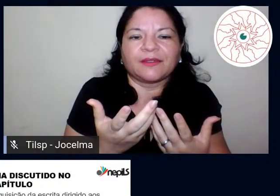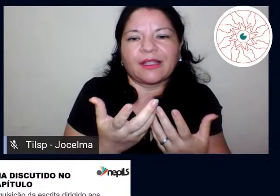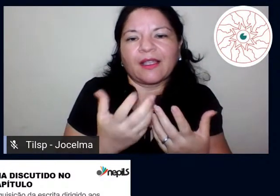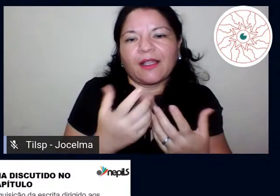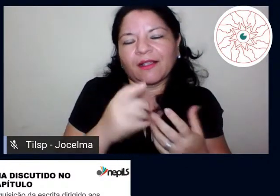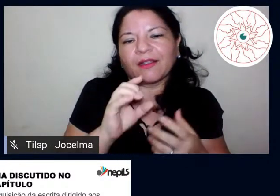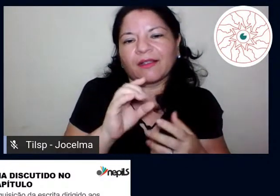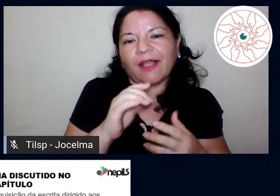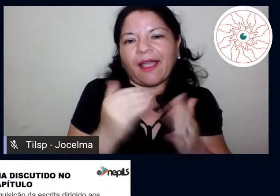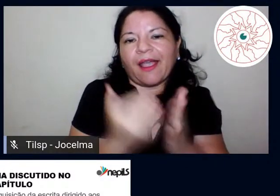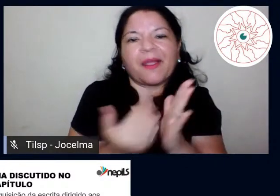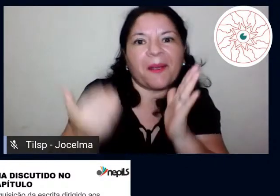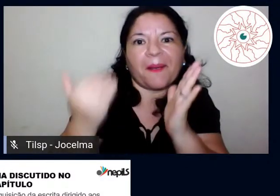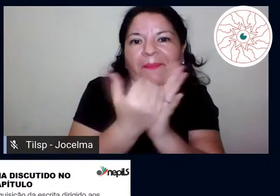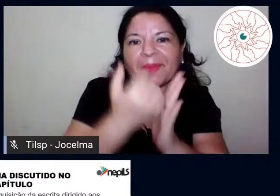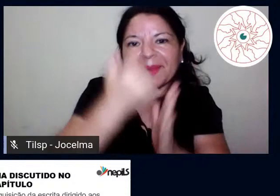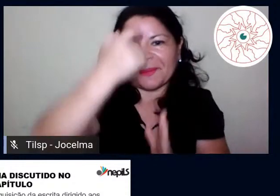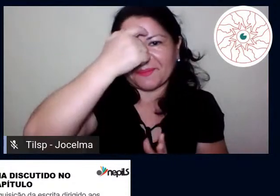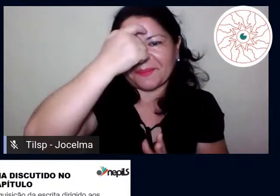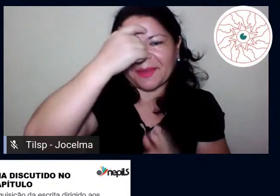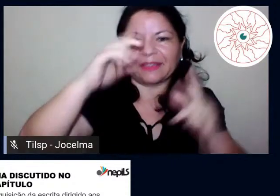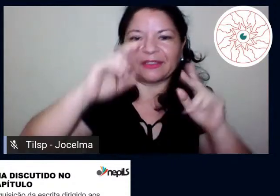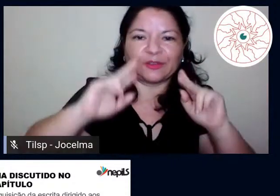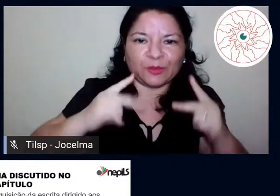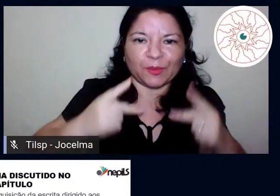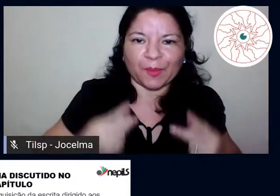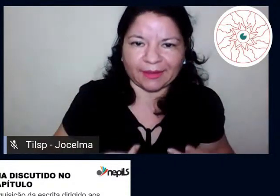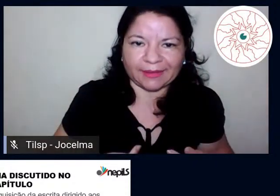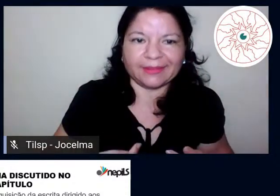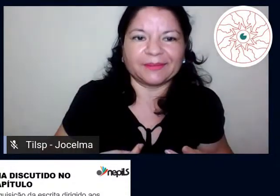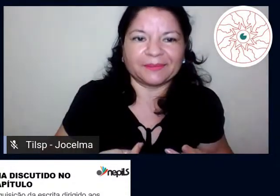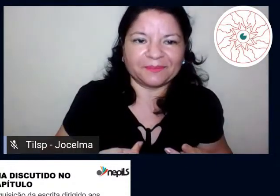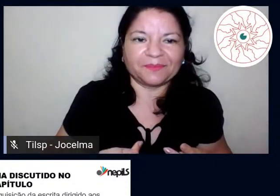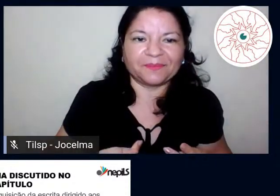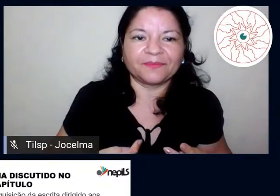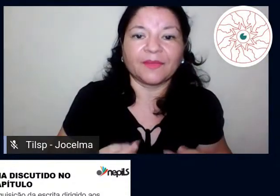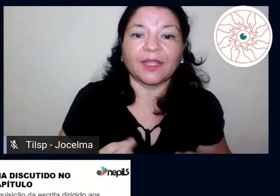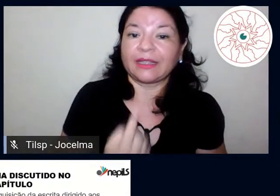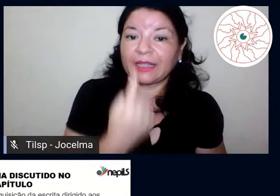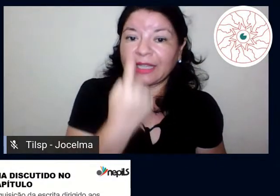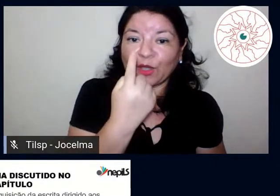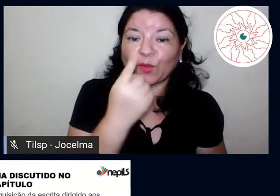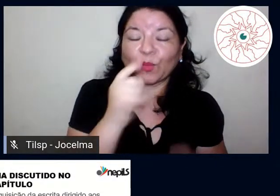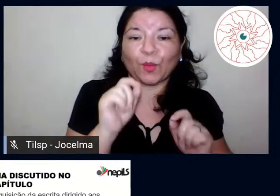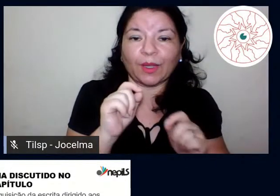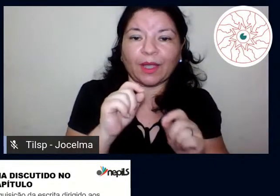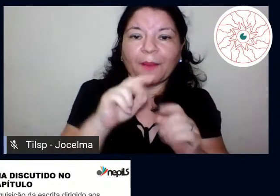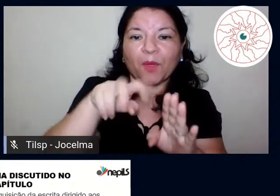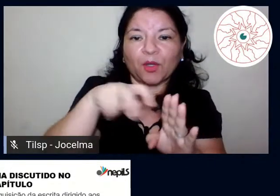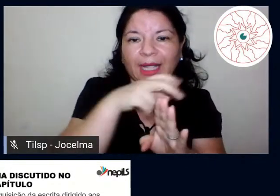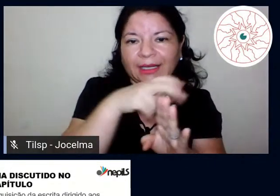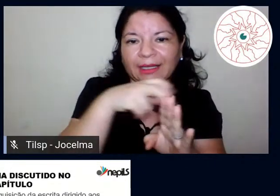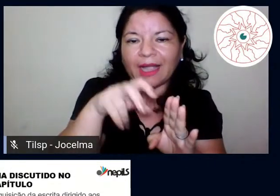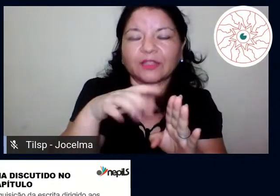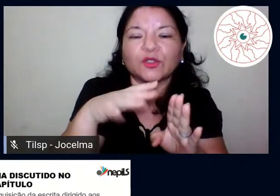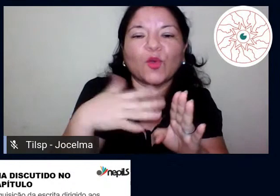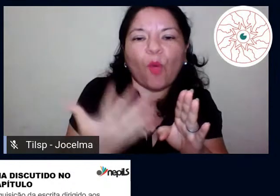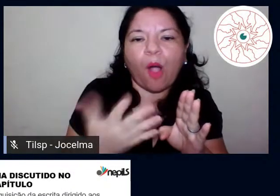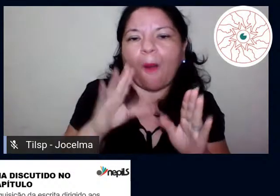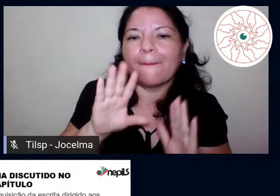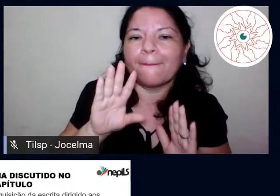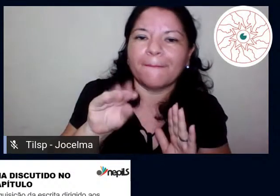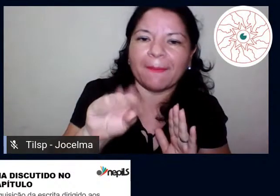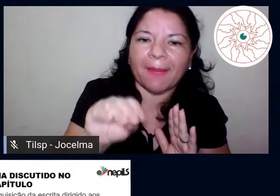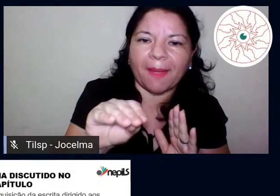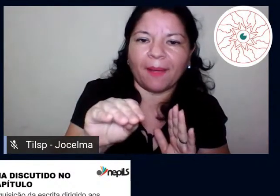né, nesse processo de comunicação de duas formas. Eh, uma delas seria a modalidade falada e a outra